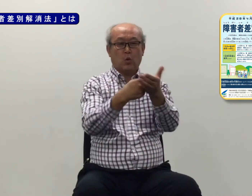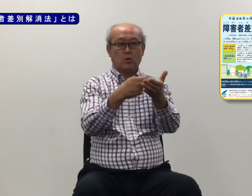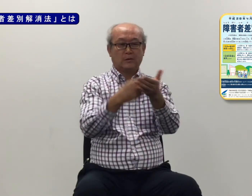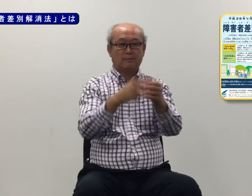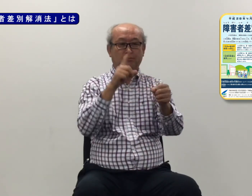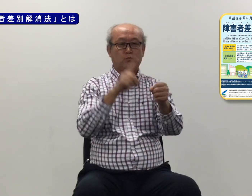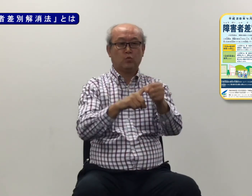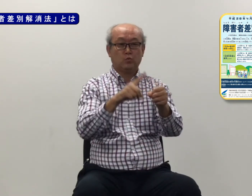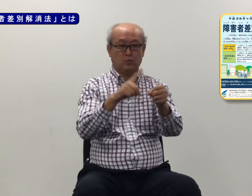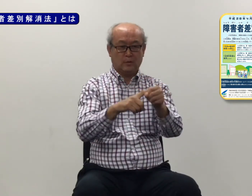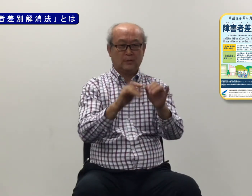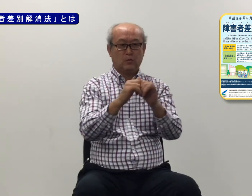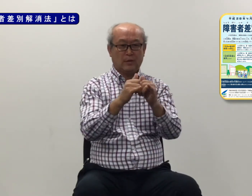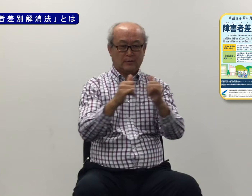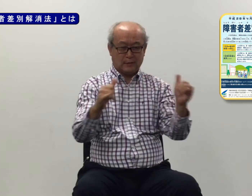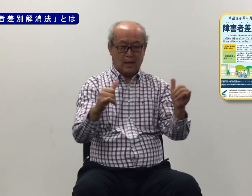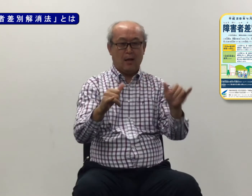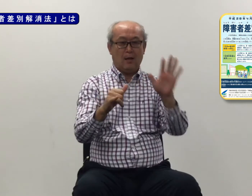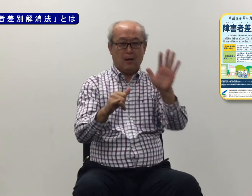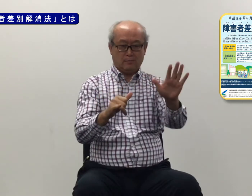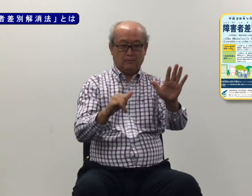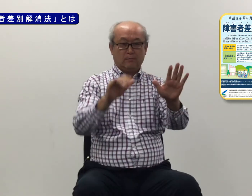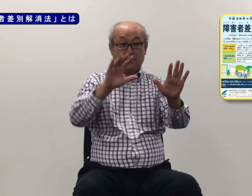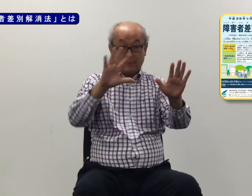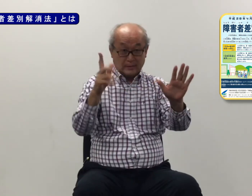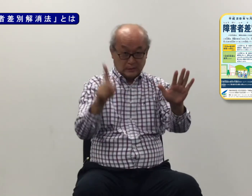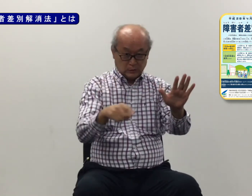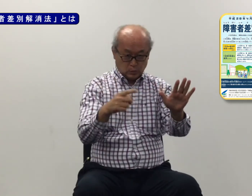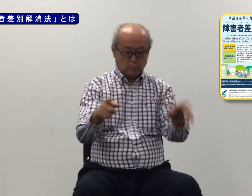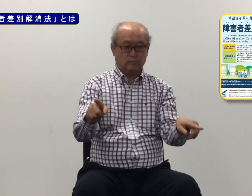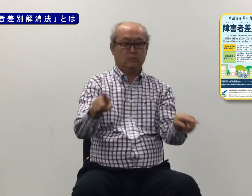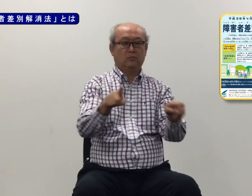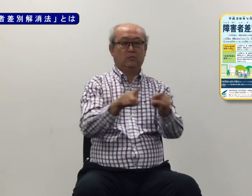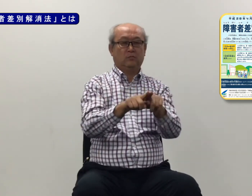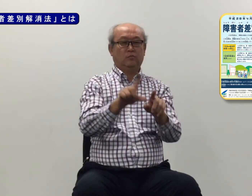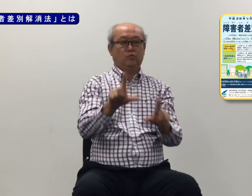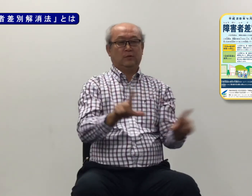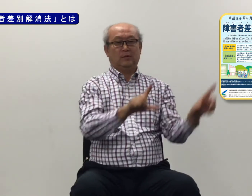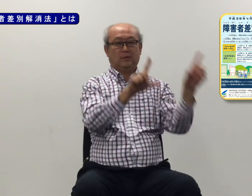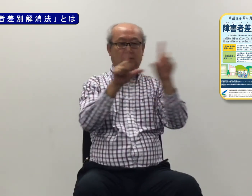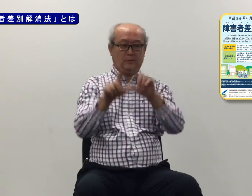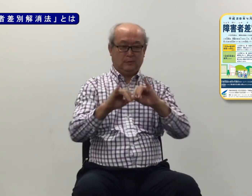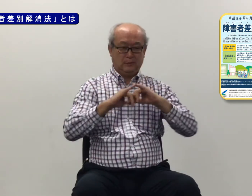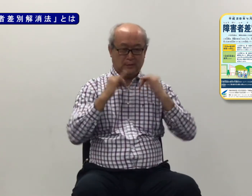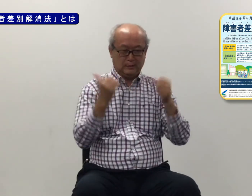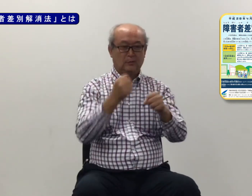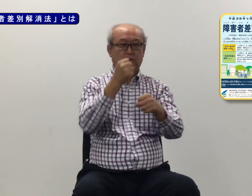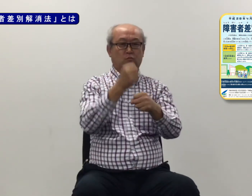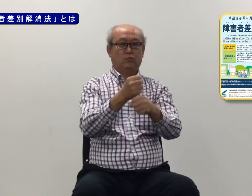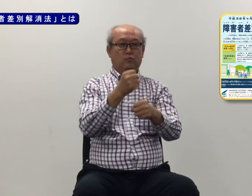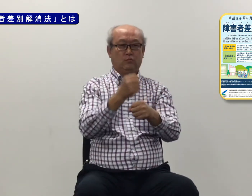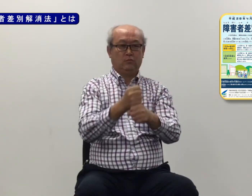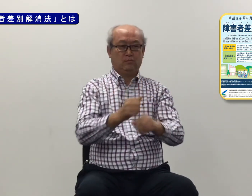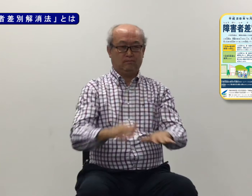法律の目的は障害のある人もない人も共に暮らしやすい社会をつくること